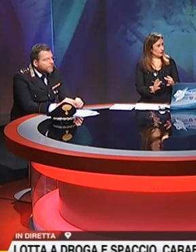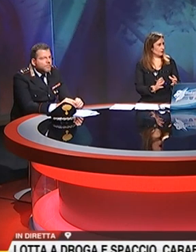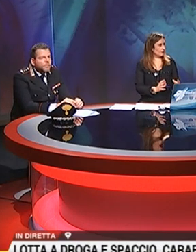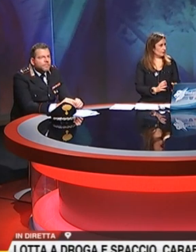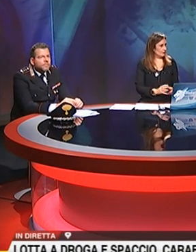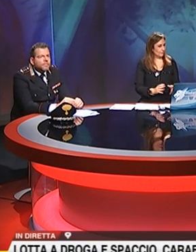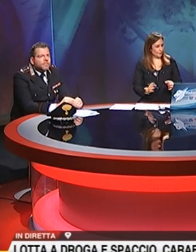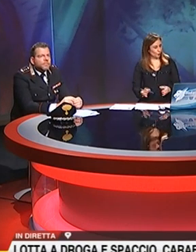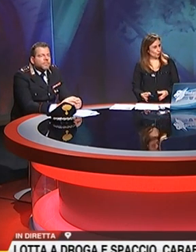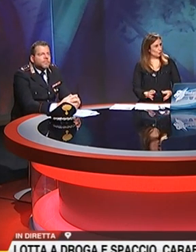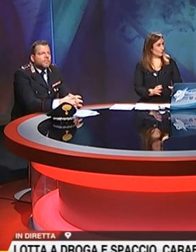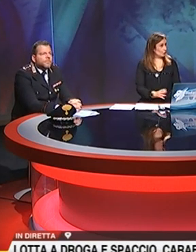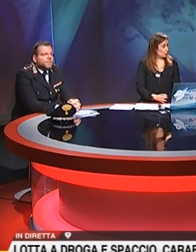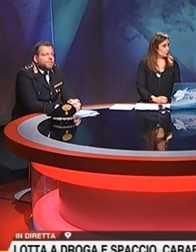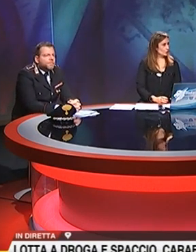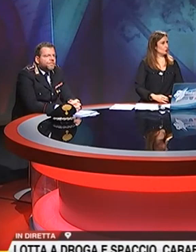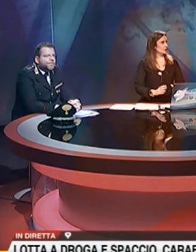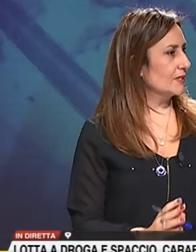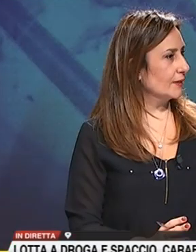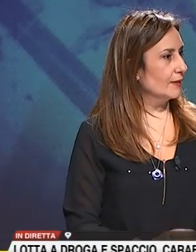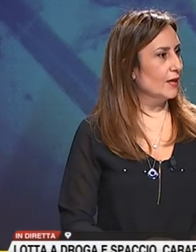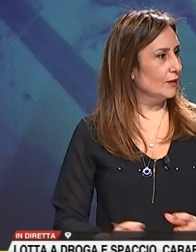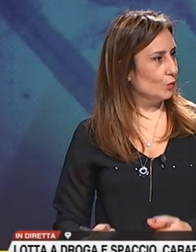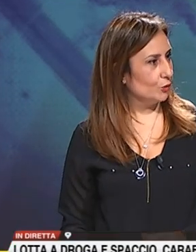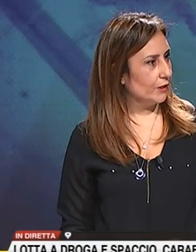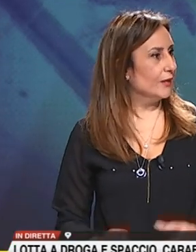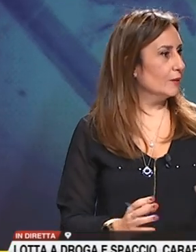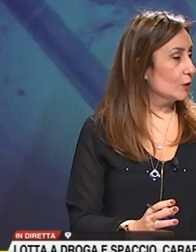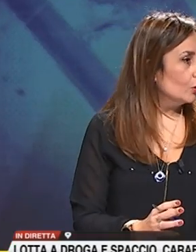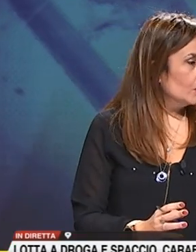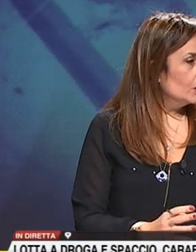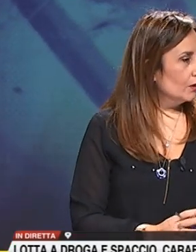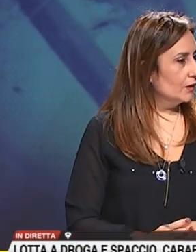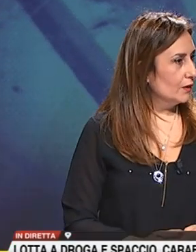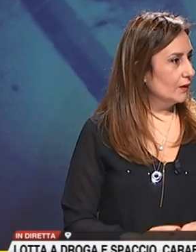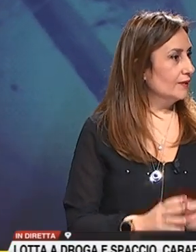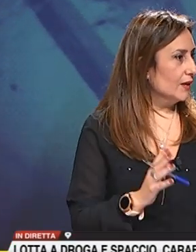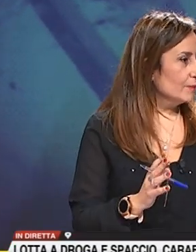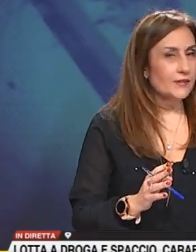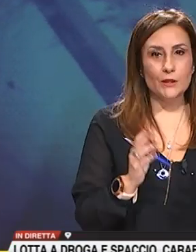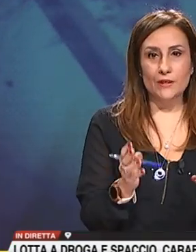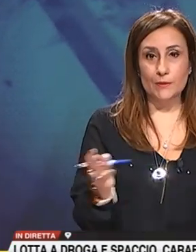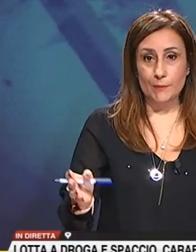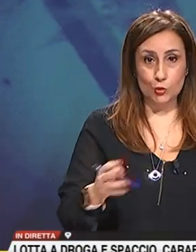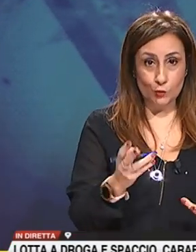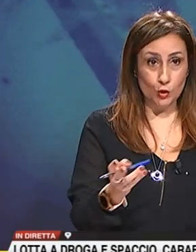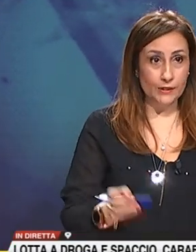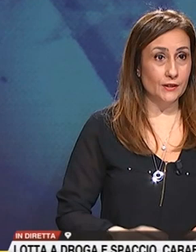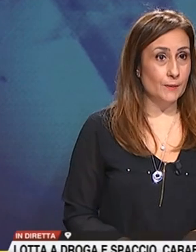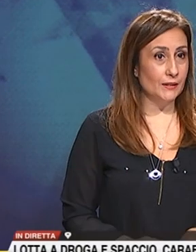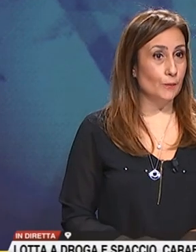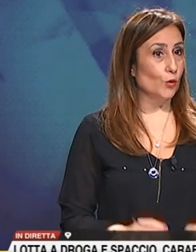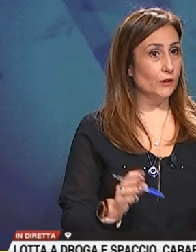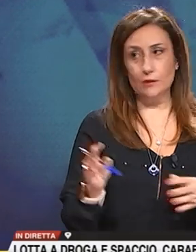cognizione del pericoloso, non pericoloso, c'è una sostanza che è legale, una non è legale, però è da ribadire bene, perché abbiamo ricevuto anche